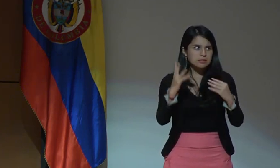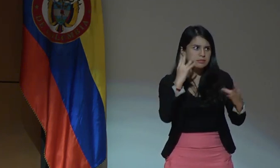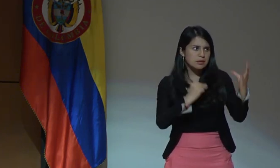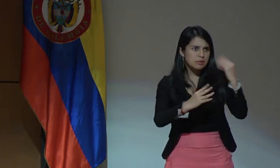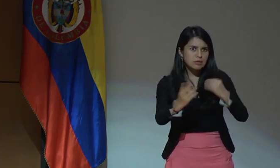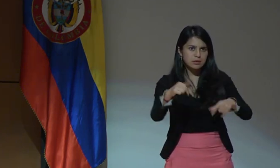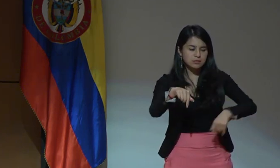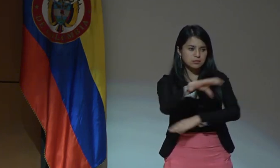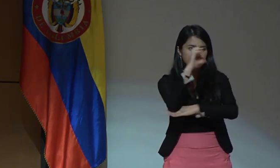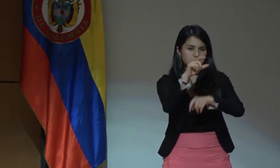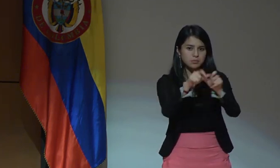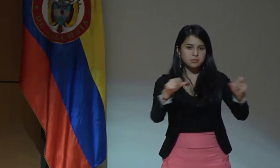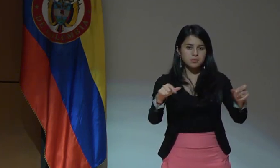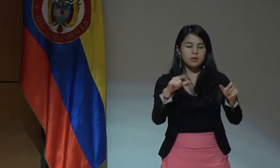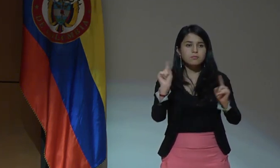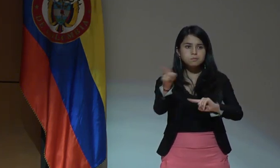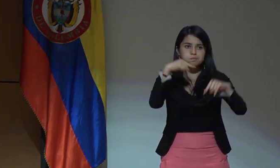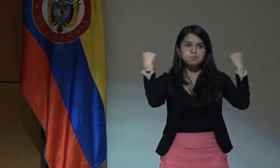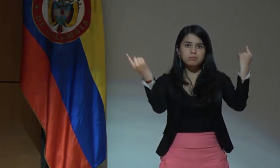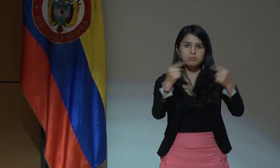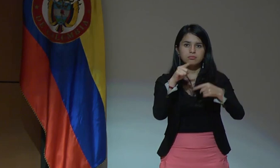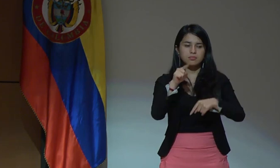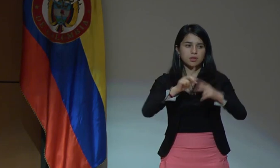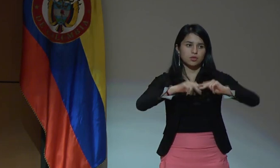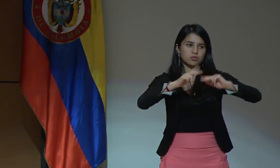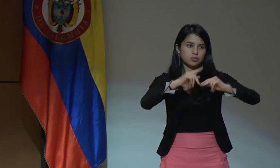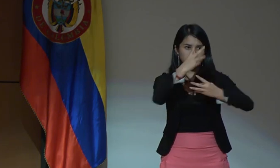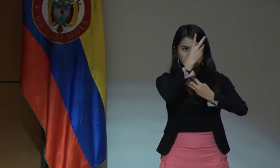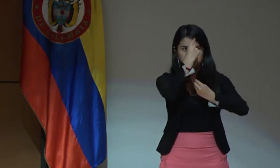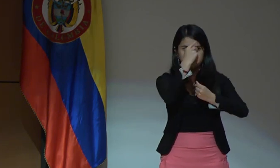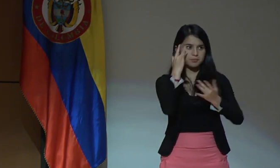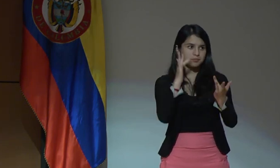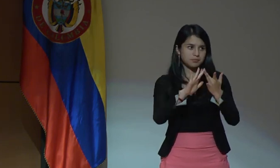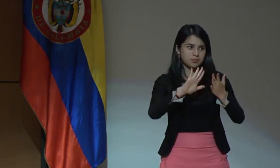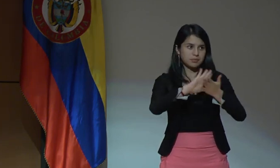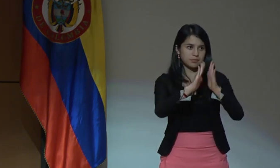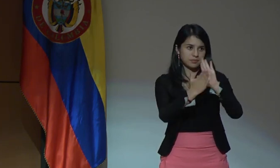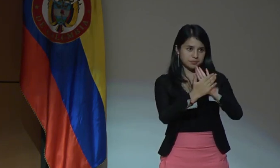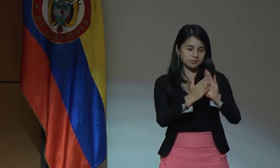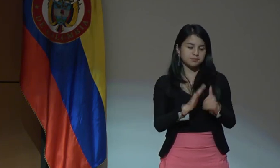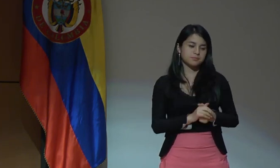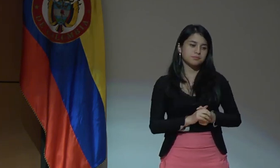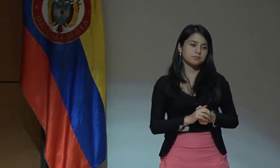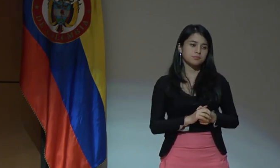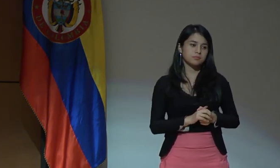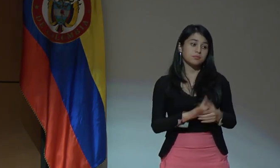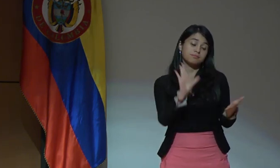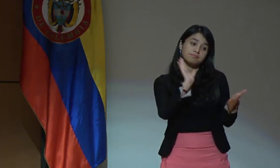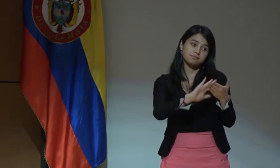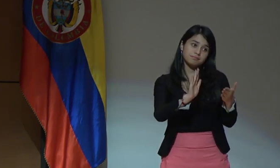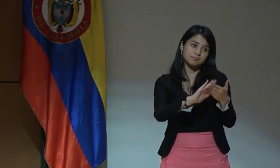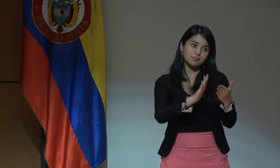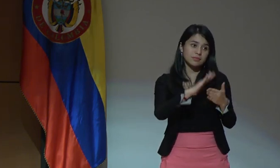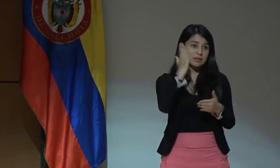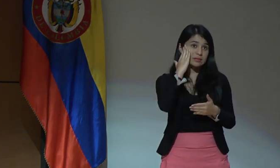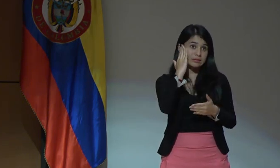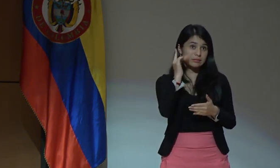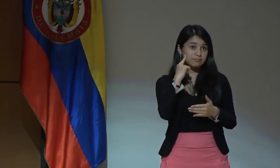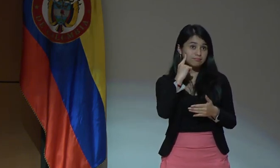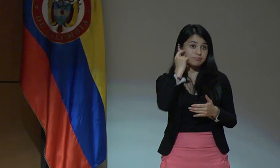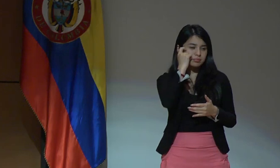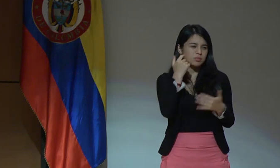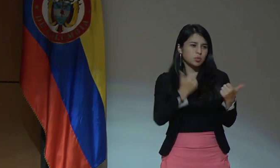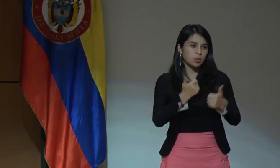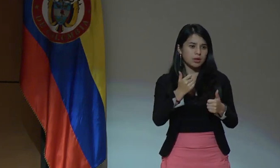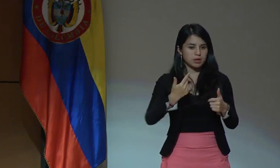docentes colombianos alrededor de la construcción de valores para la paz. De modo que, discúlpenme, el desafío en que está, en